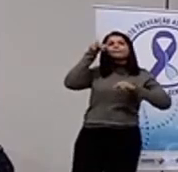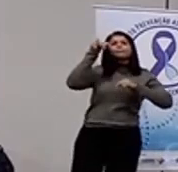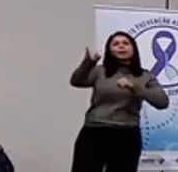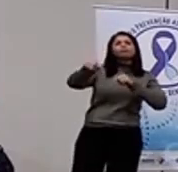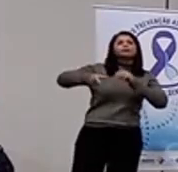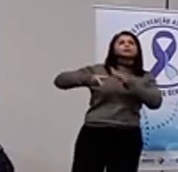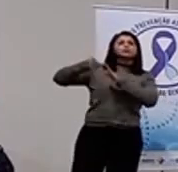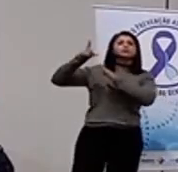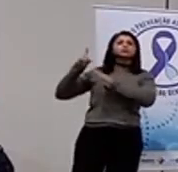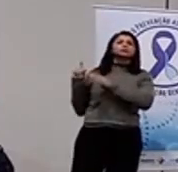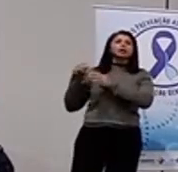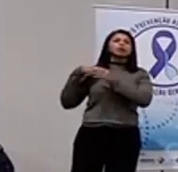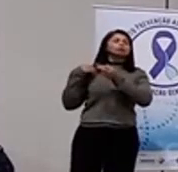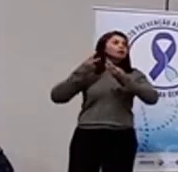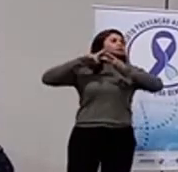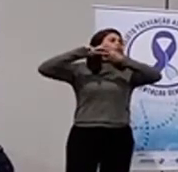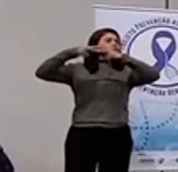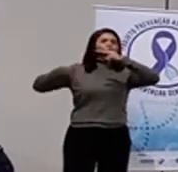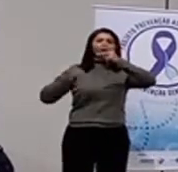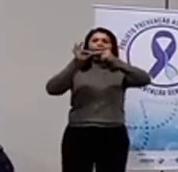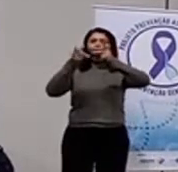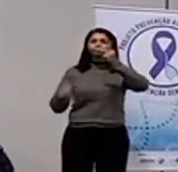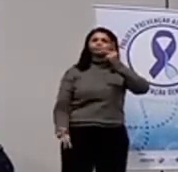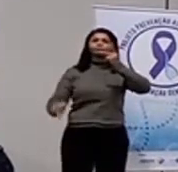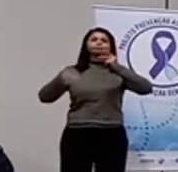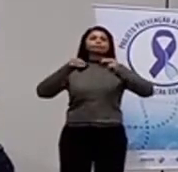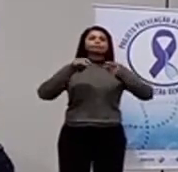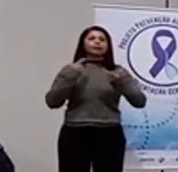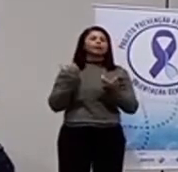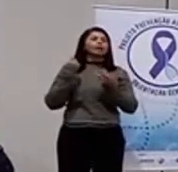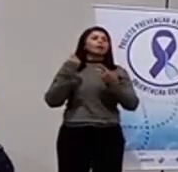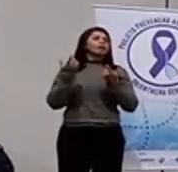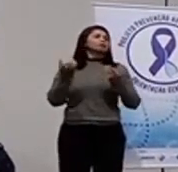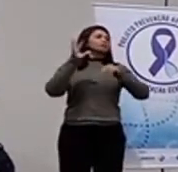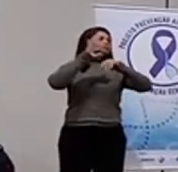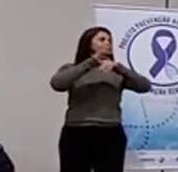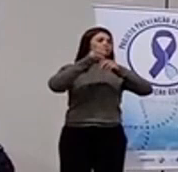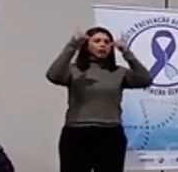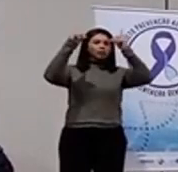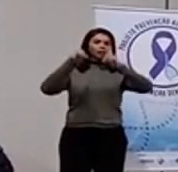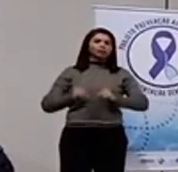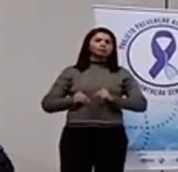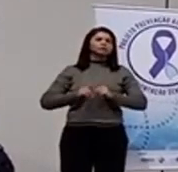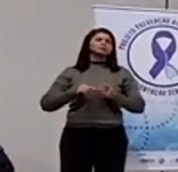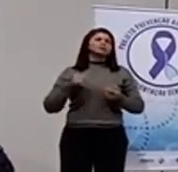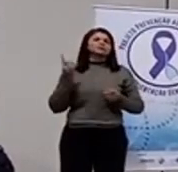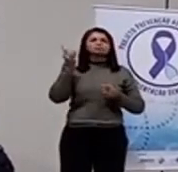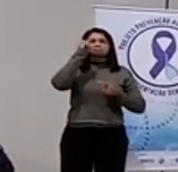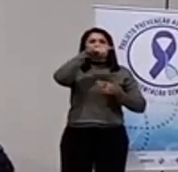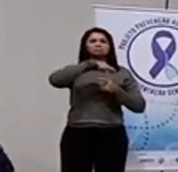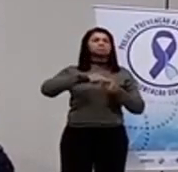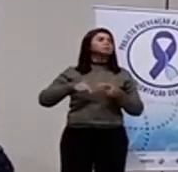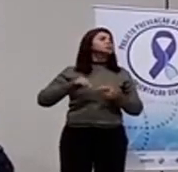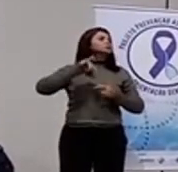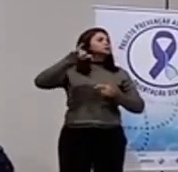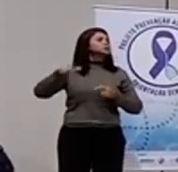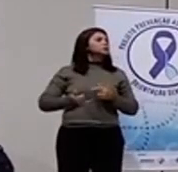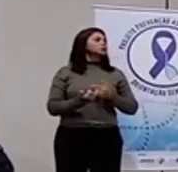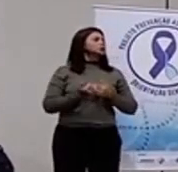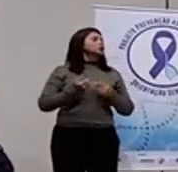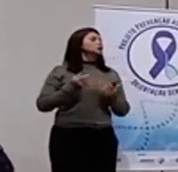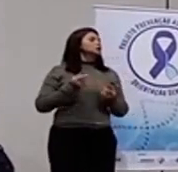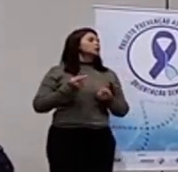que conhecer um pouco os conceitos em doenças raras. E assim, eu acho que um dos elementos que é muito importante é entender o que é uma doença